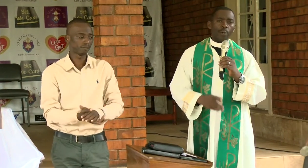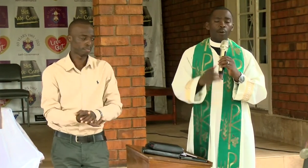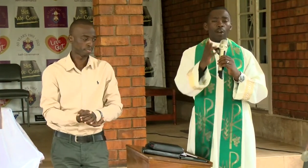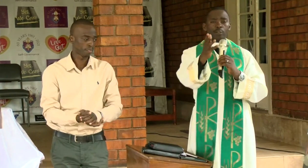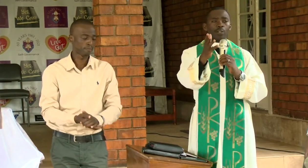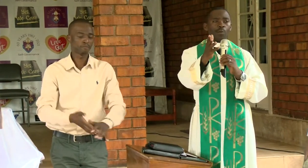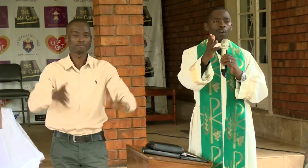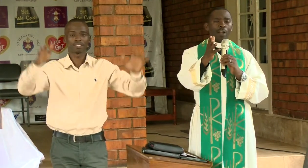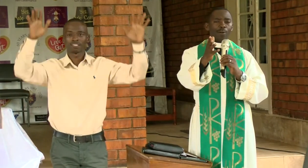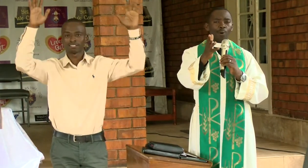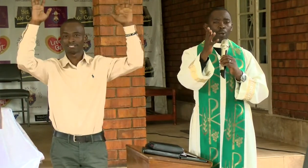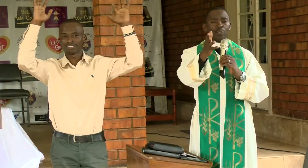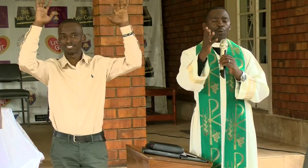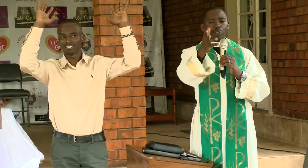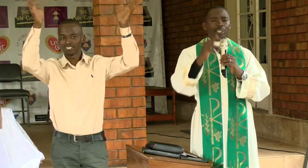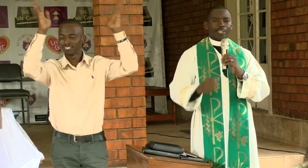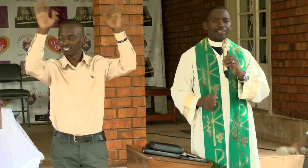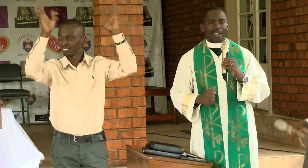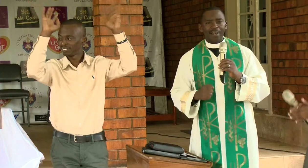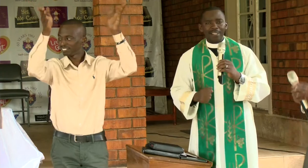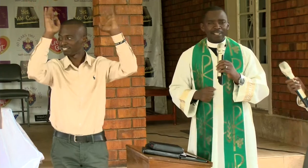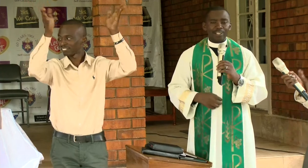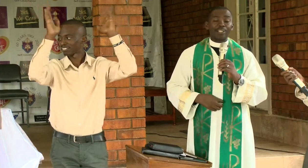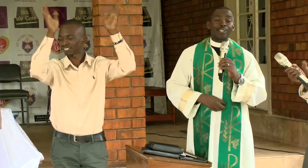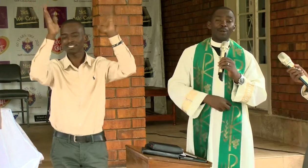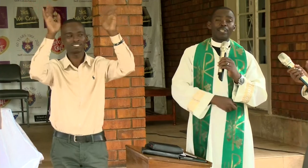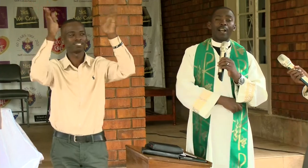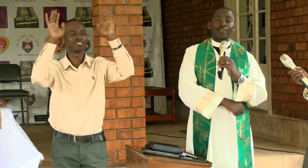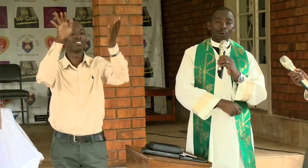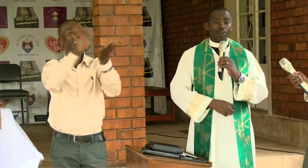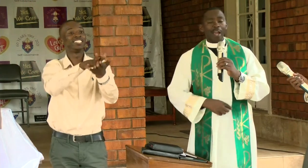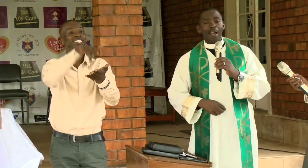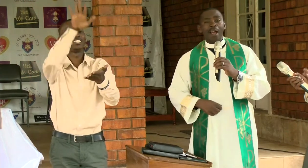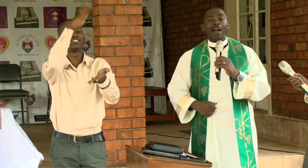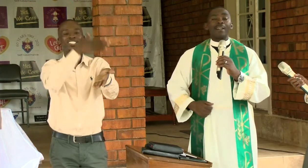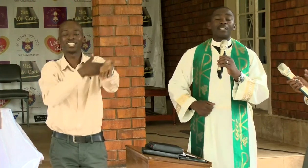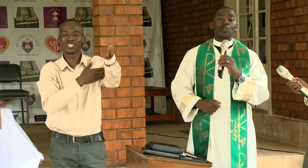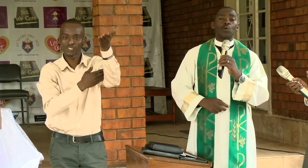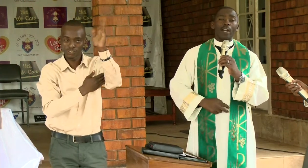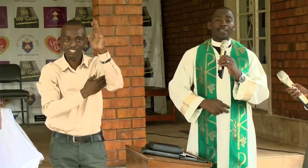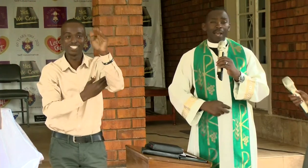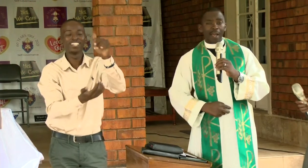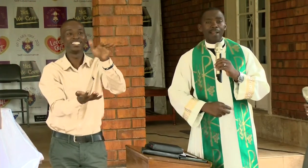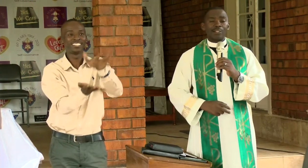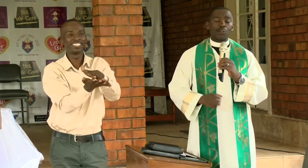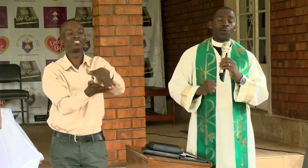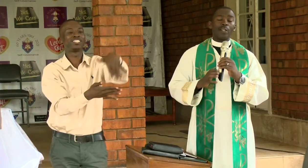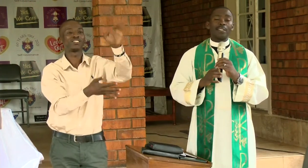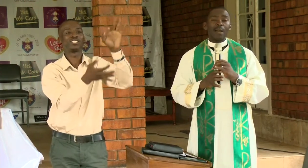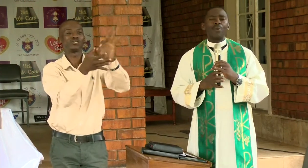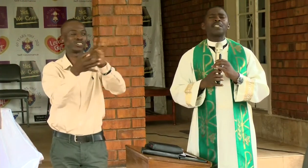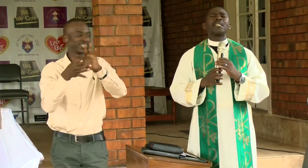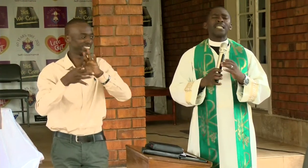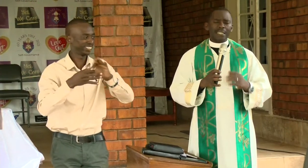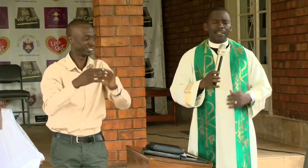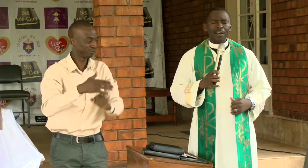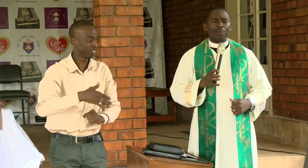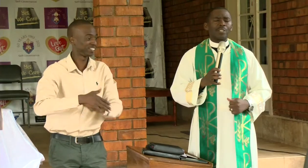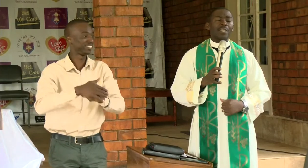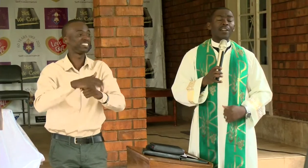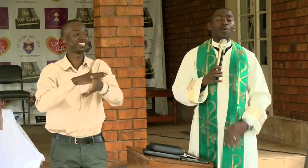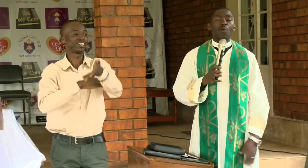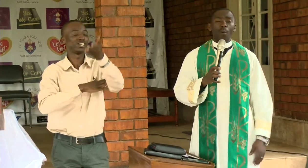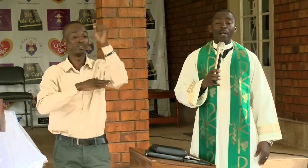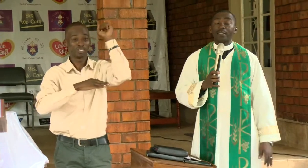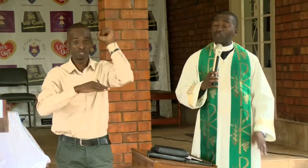Amen. Kubirako Katonda mu ngalo, olw'ekyo oba okikkiriza nti ekitiibwa kya Katonda ate kitugatta, kituwanirira, bwe kiri,